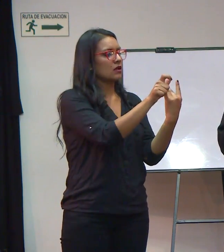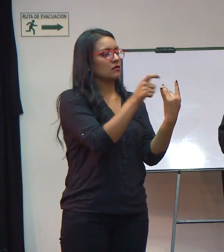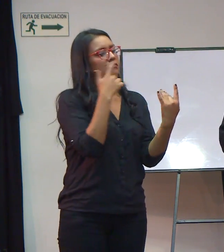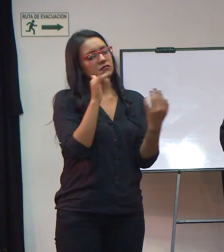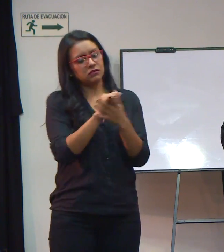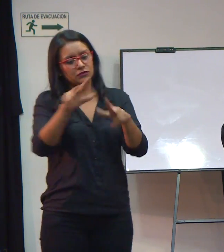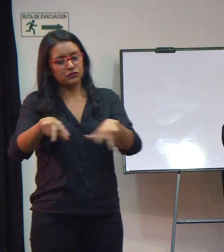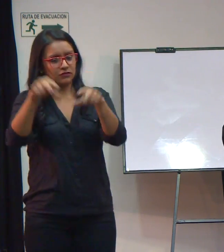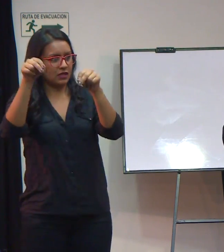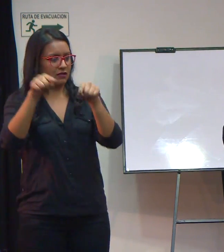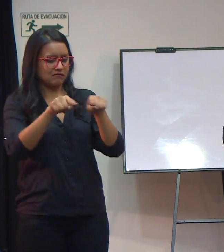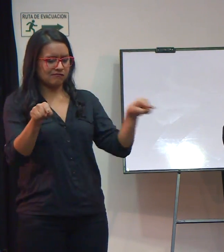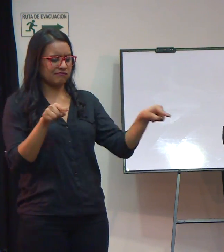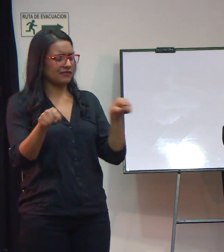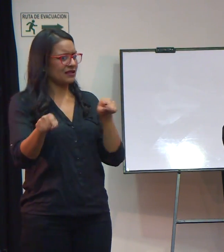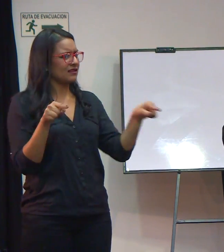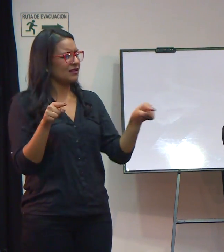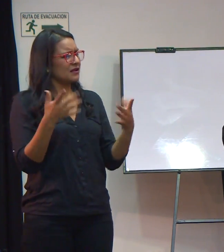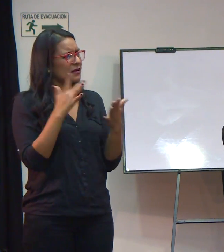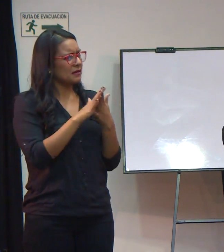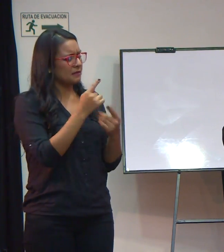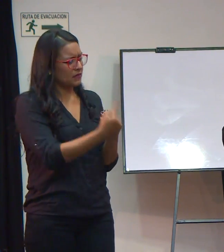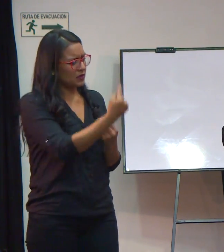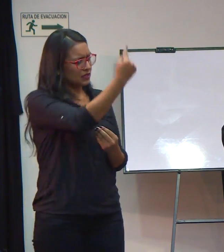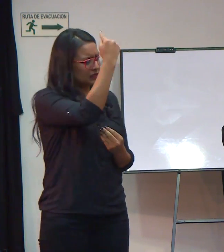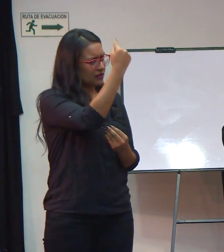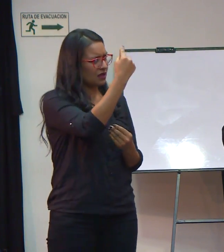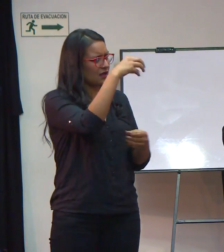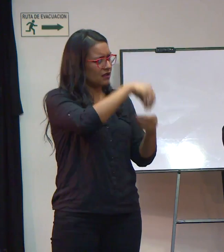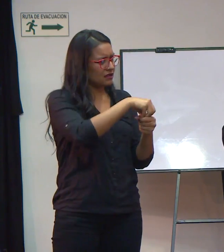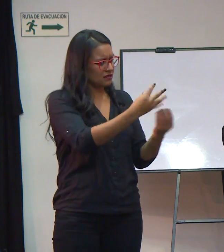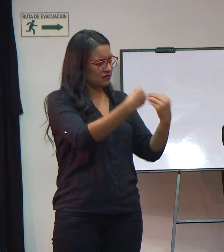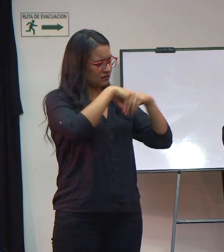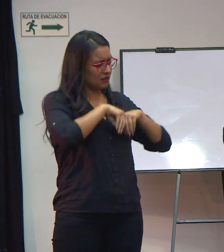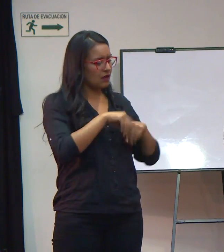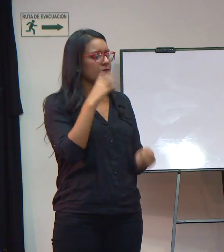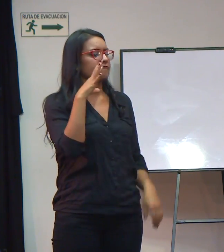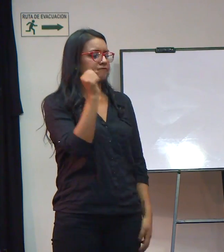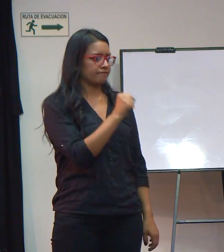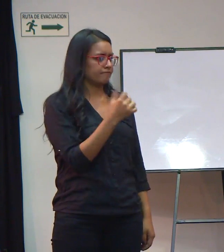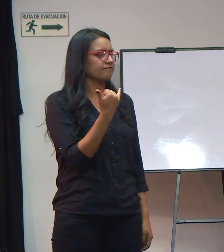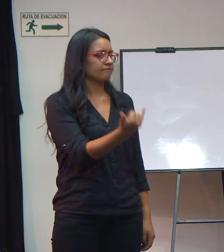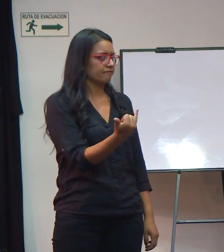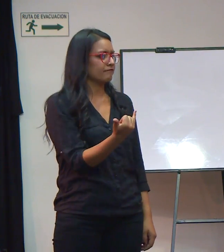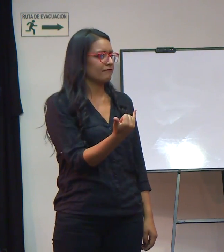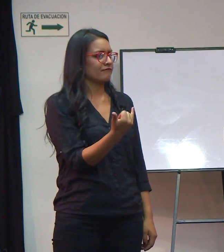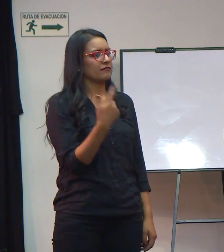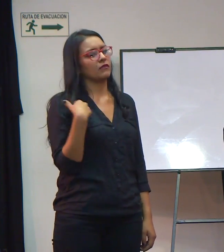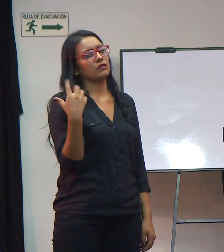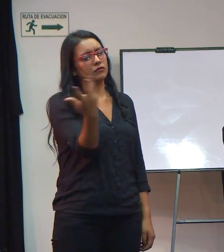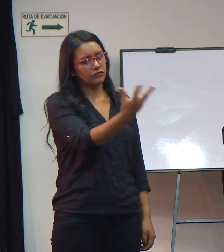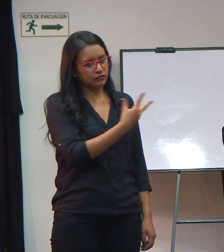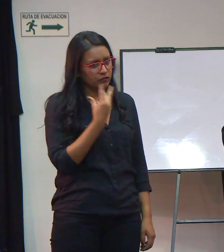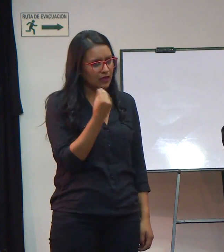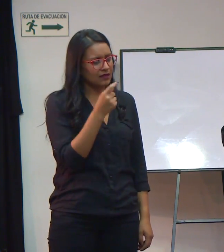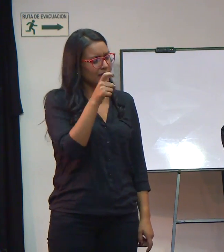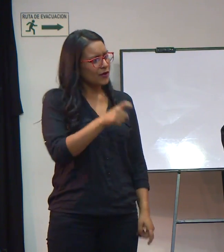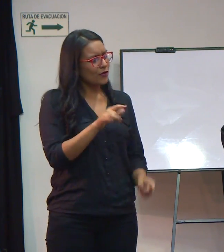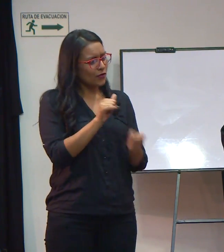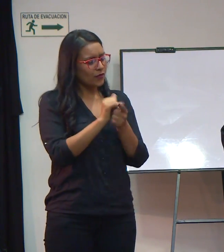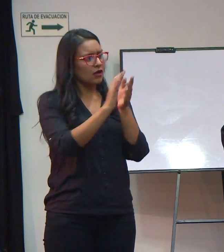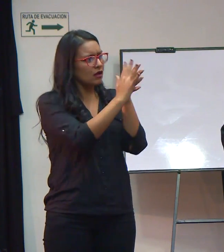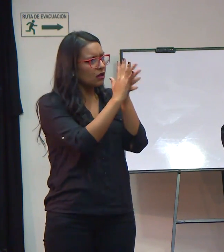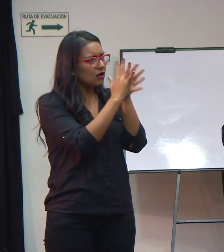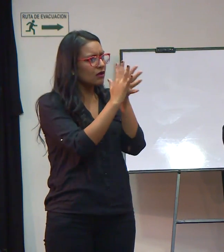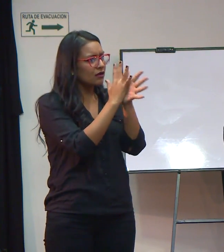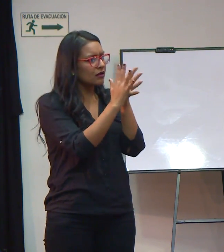parte está activa en la parte política, entonces encontramos de que nosotros debemos como